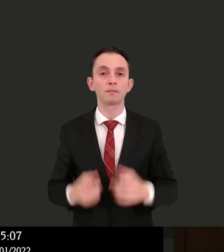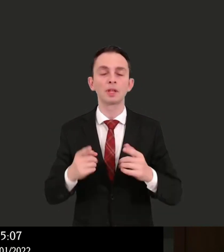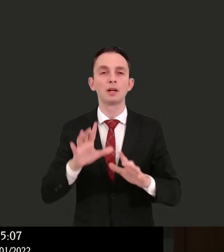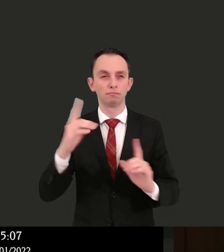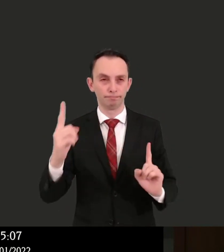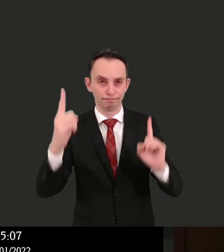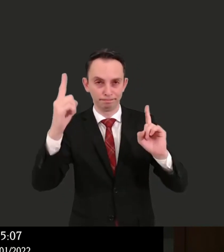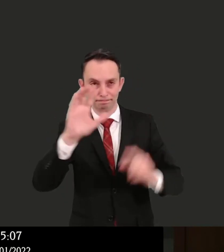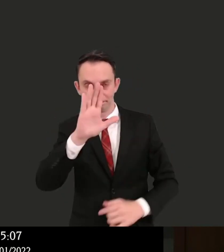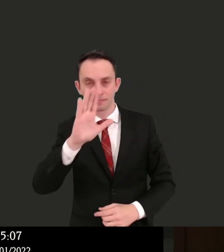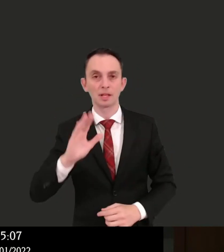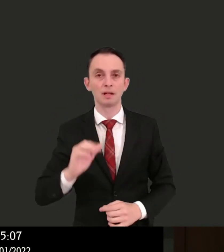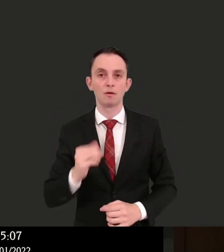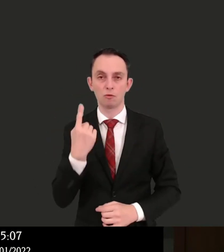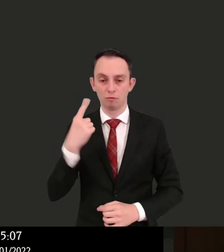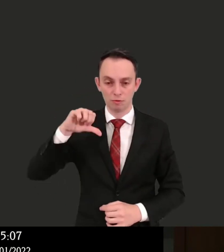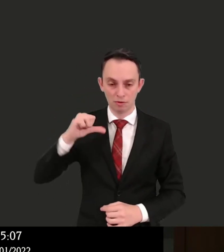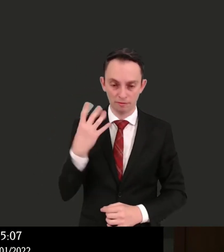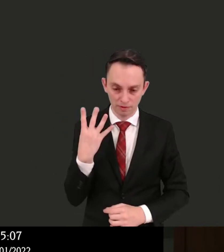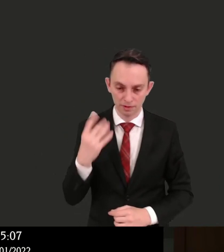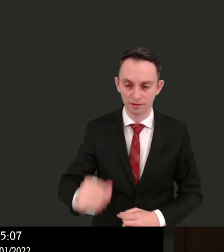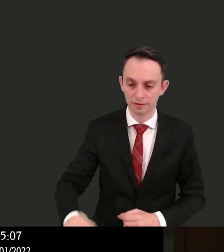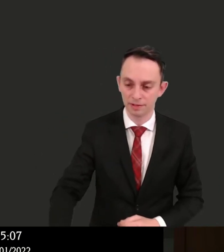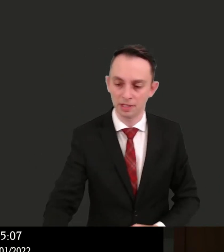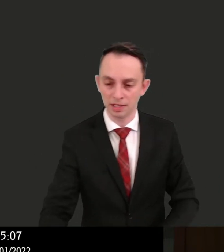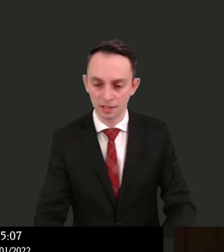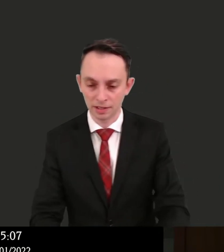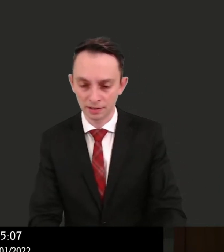194. Chamar aqui, viu, irmão? 194.